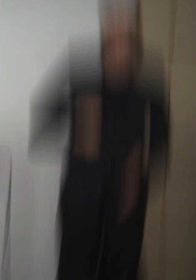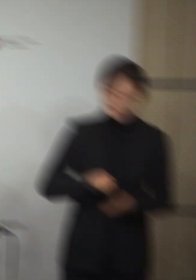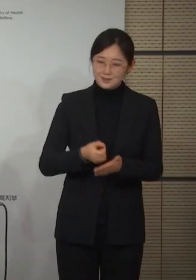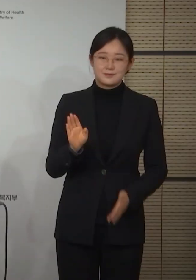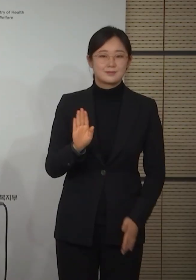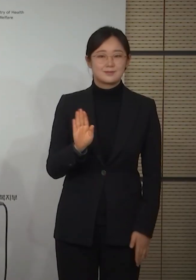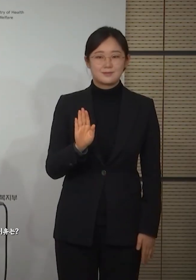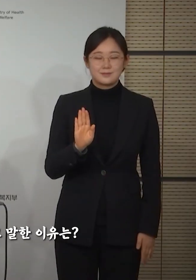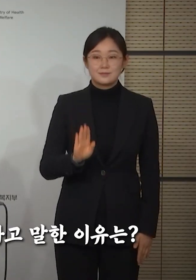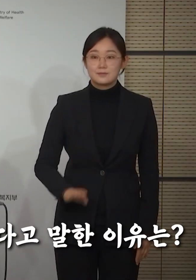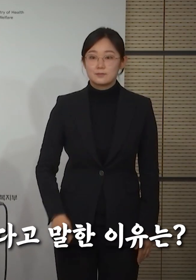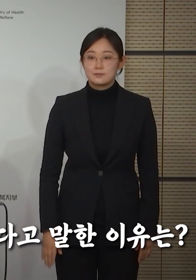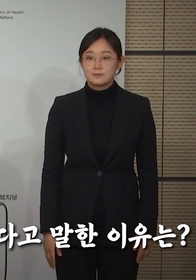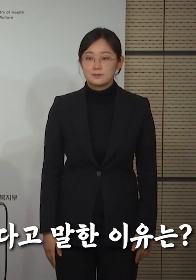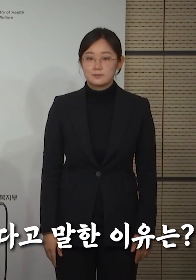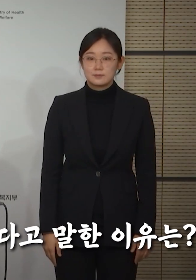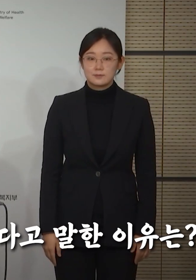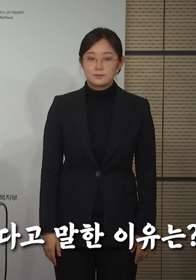말씀드립니다.